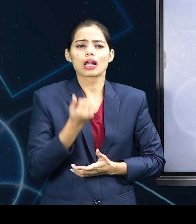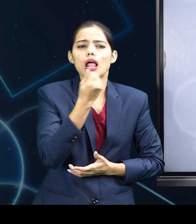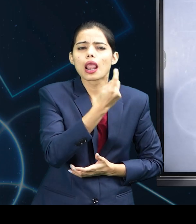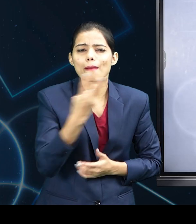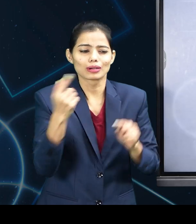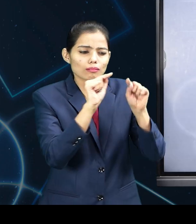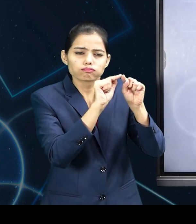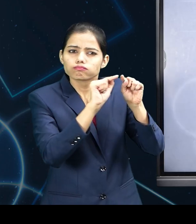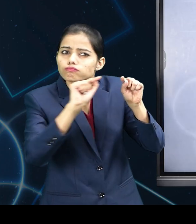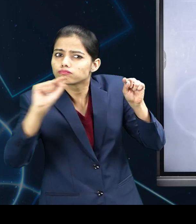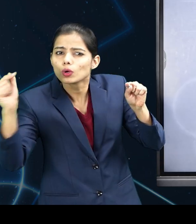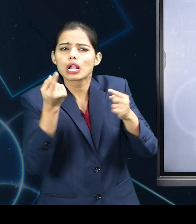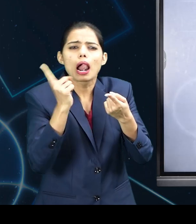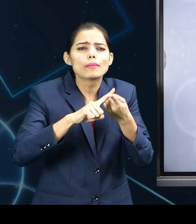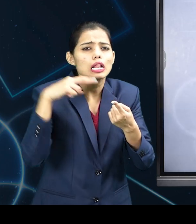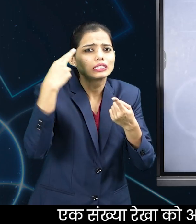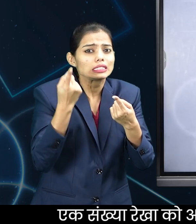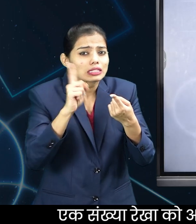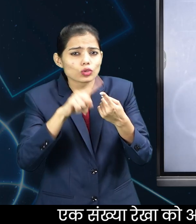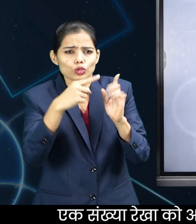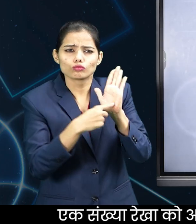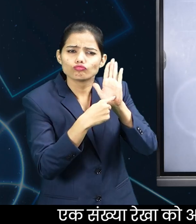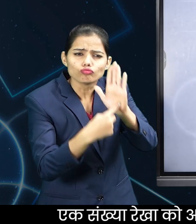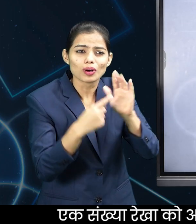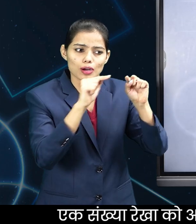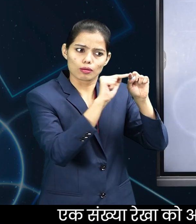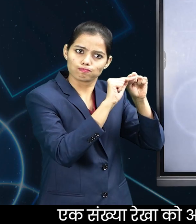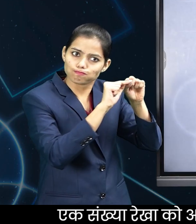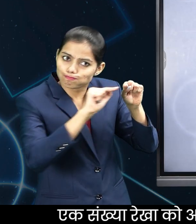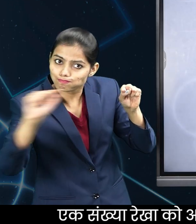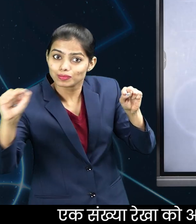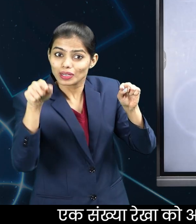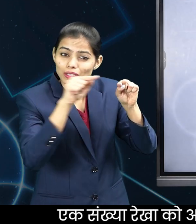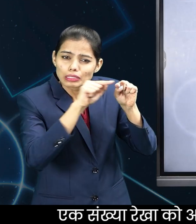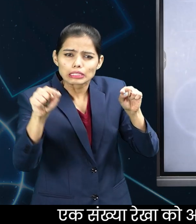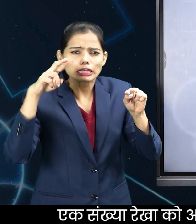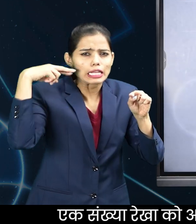हम यही करने जा रहे हैं। एक संख्या रेखा को आमतौर